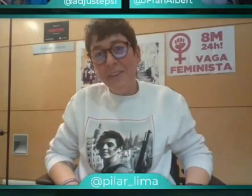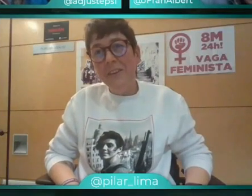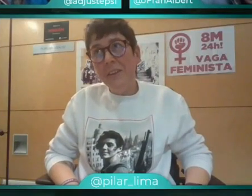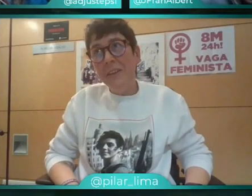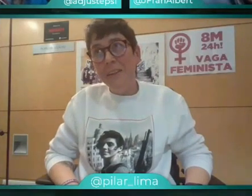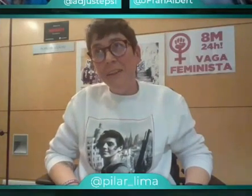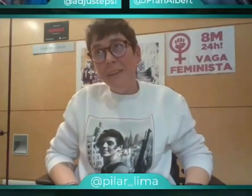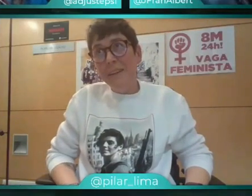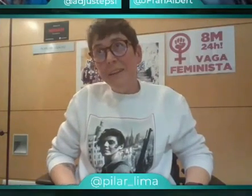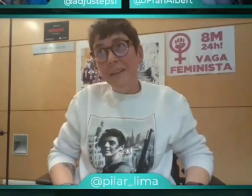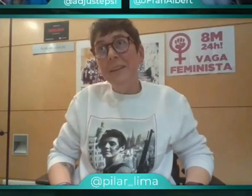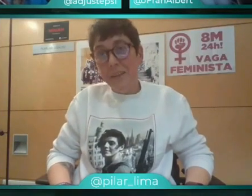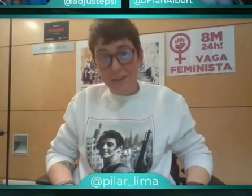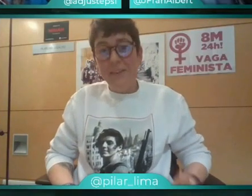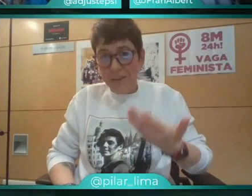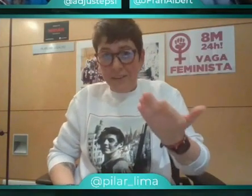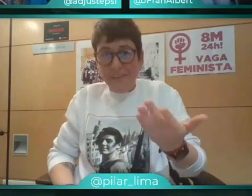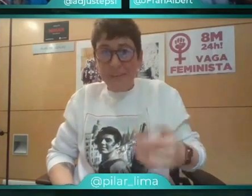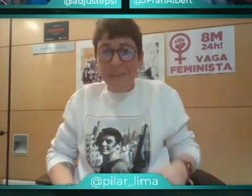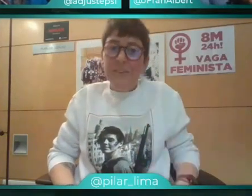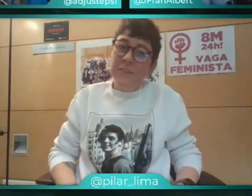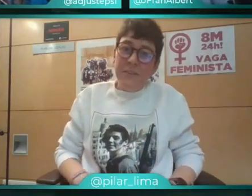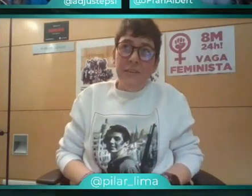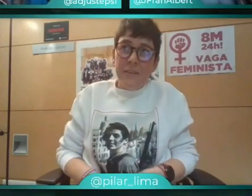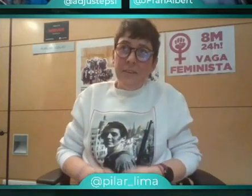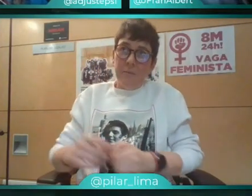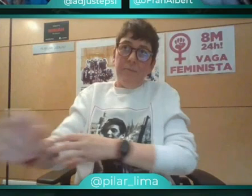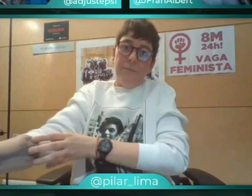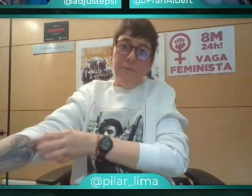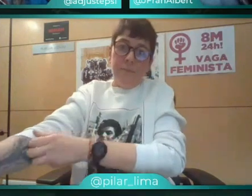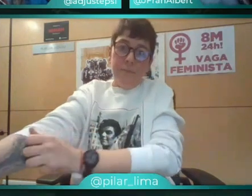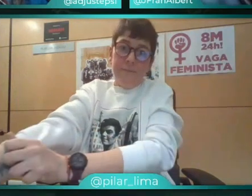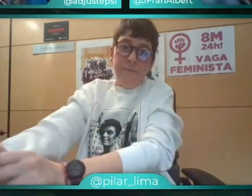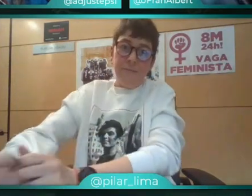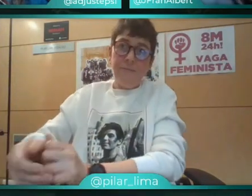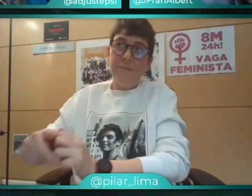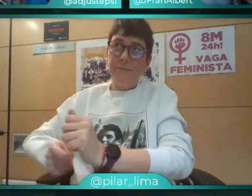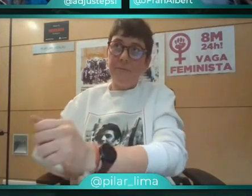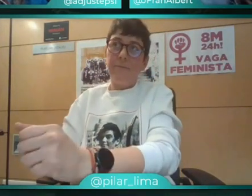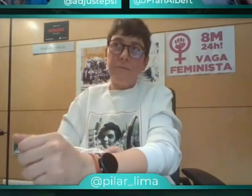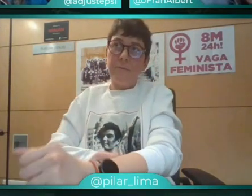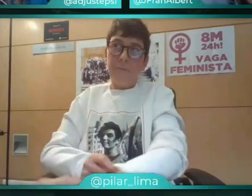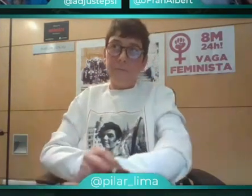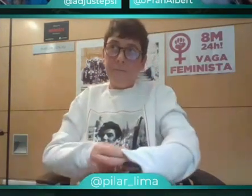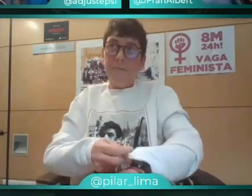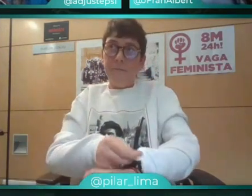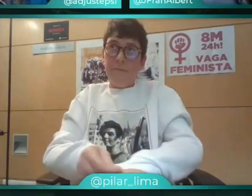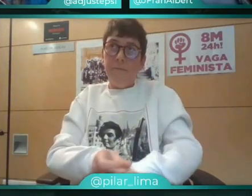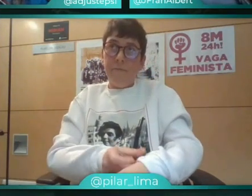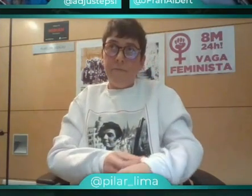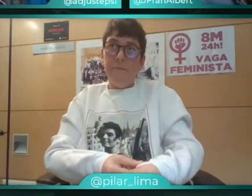al tanto de retracto puede la administración entrar y quedárselos y poner esos pisos luego al servicio de la gente no